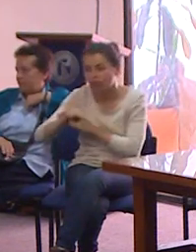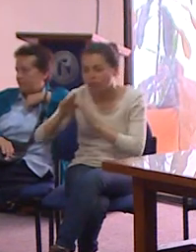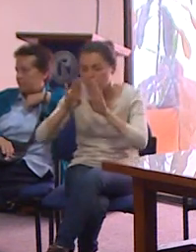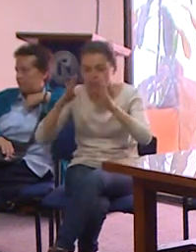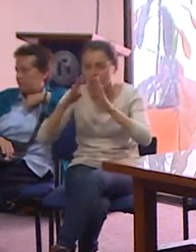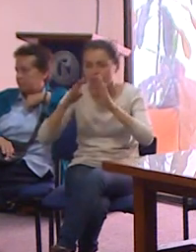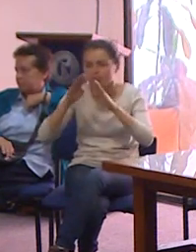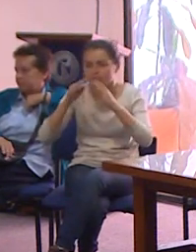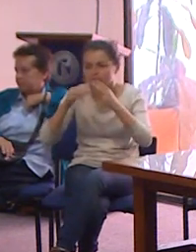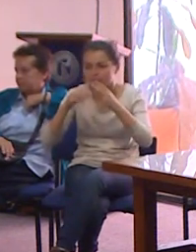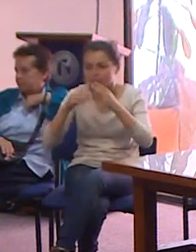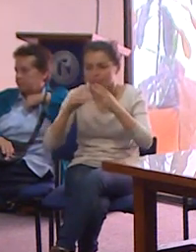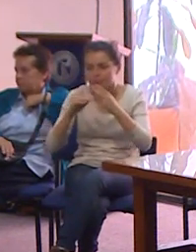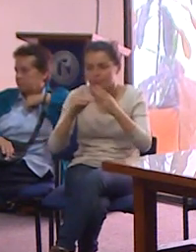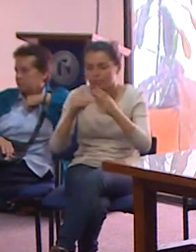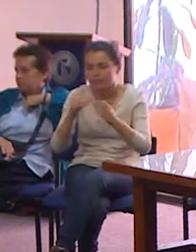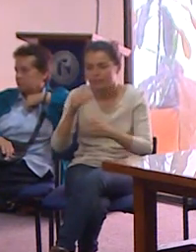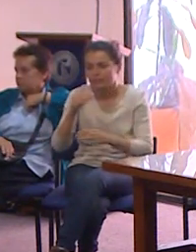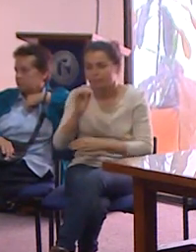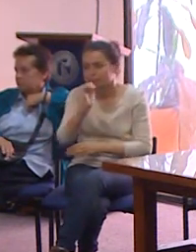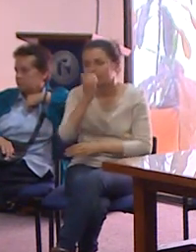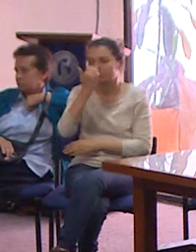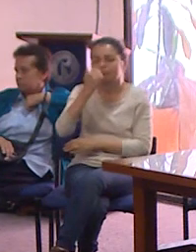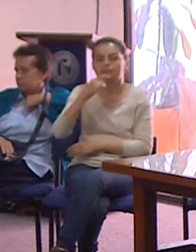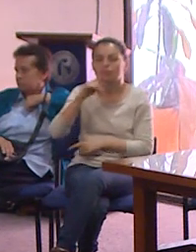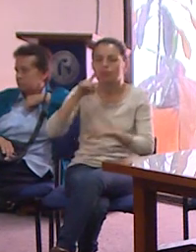cuestión bibliográfica. Porque yo creo que